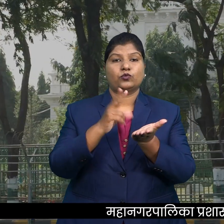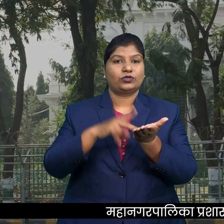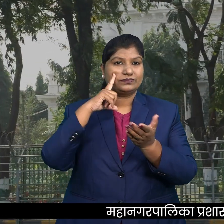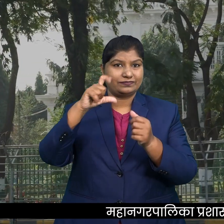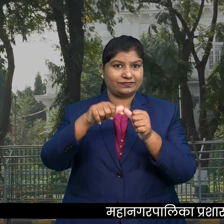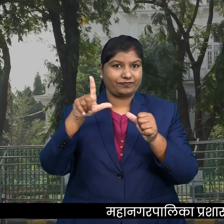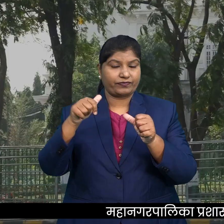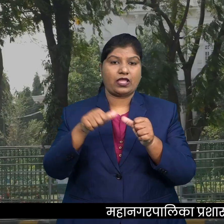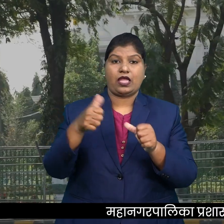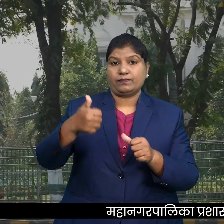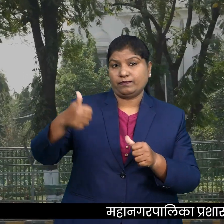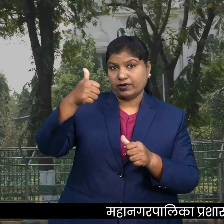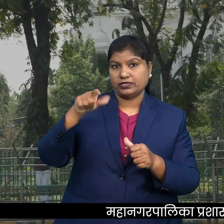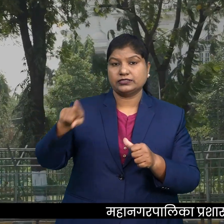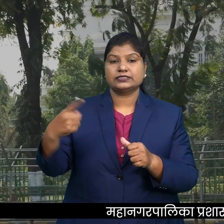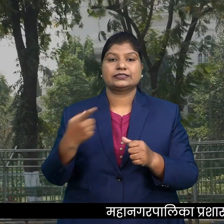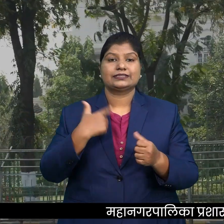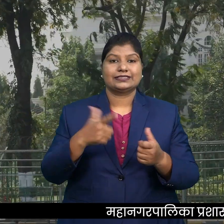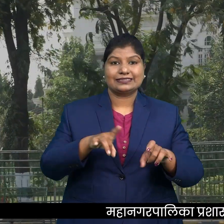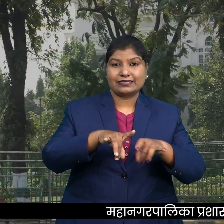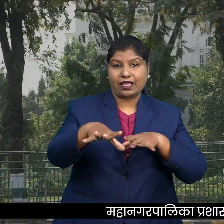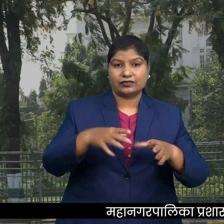महानगरपालिका प्रशासन आणि नगर विकास विभाग.